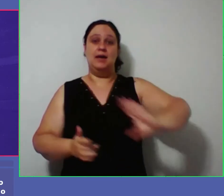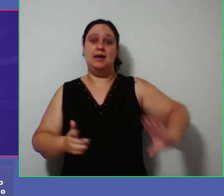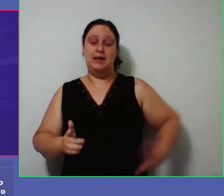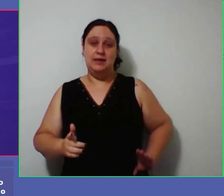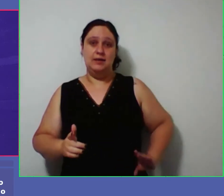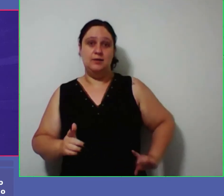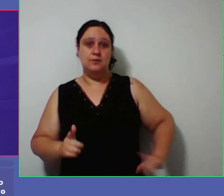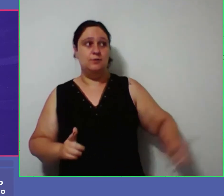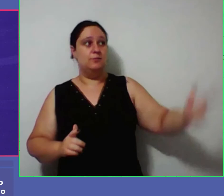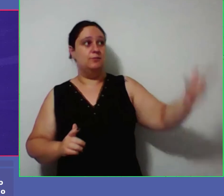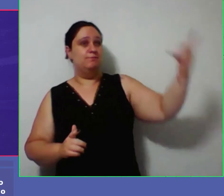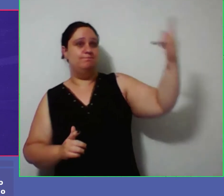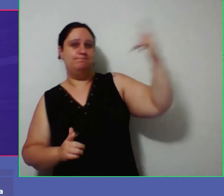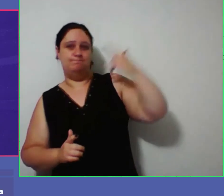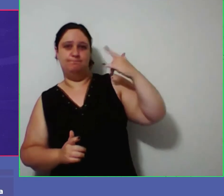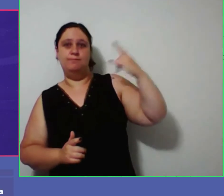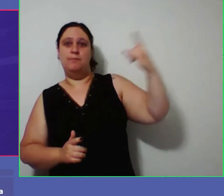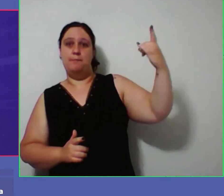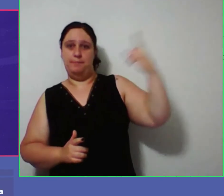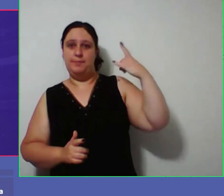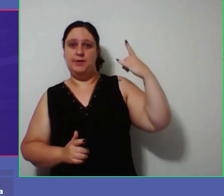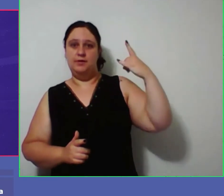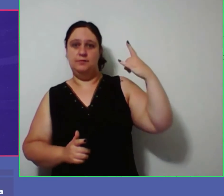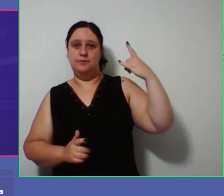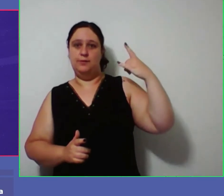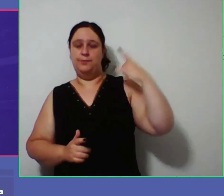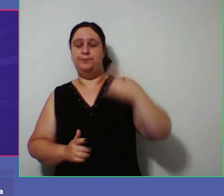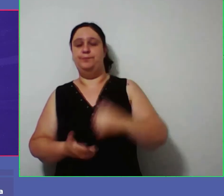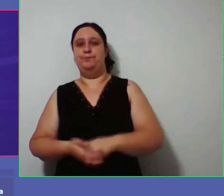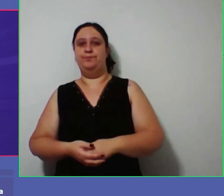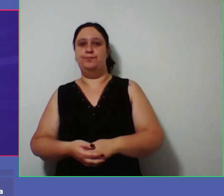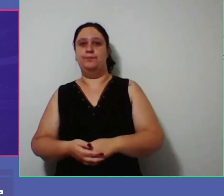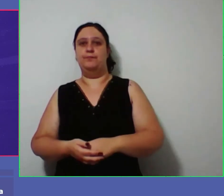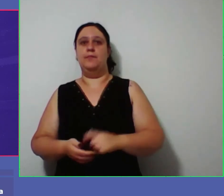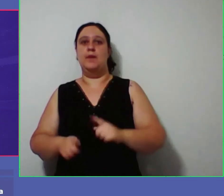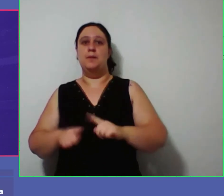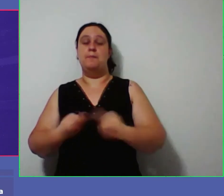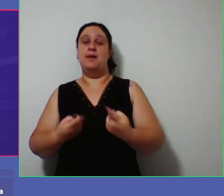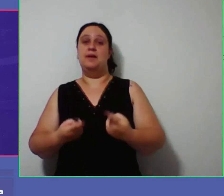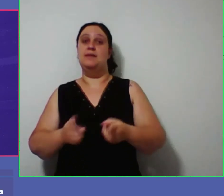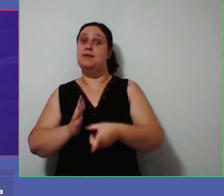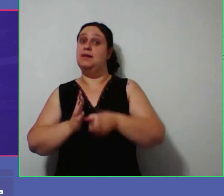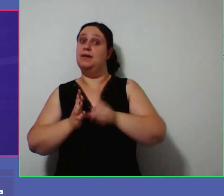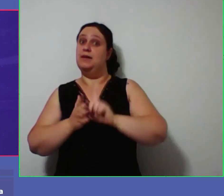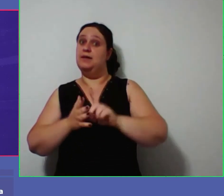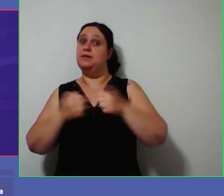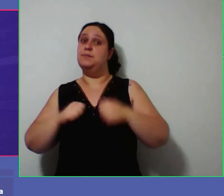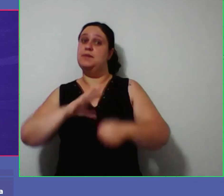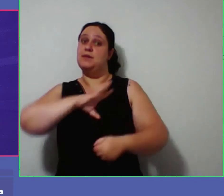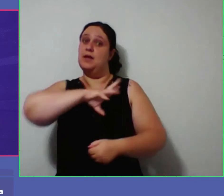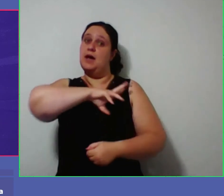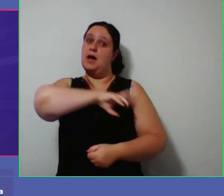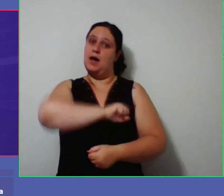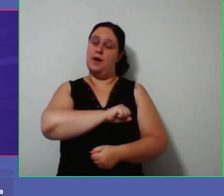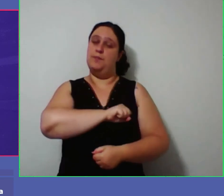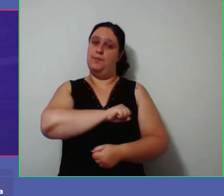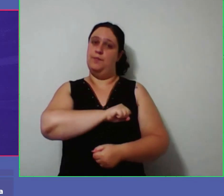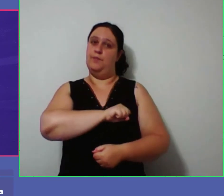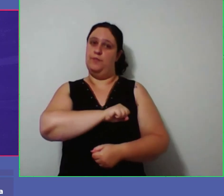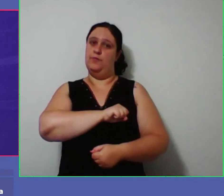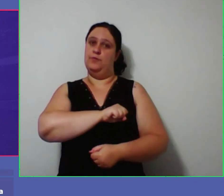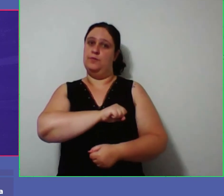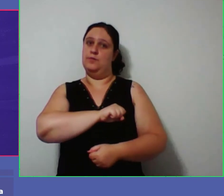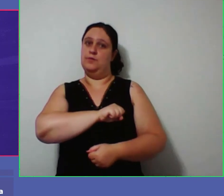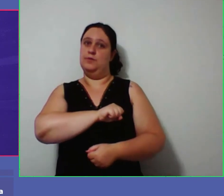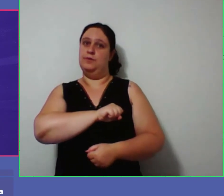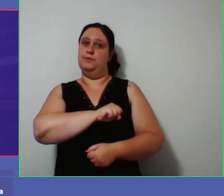Acima de tudo isso, porém, esteja o amor, que é o vínculo da perfeição. Única coisa,